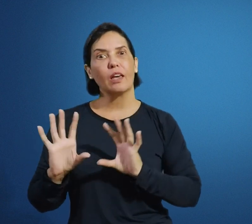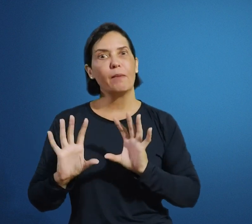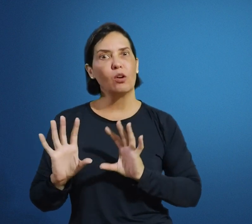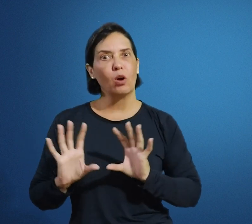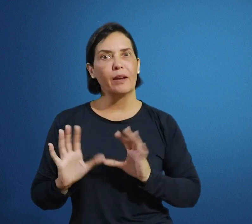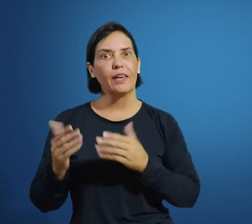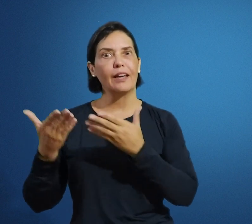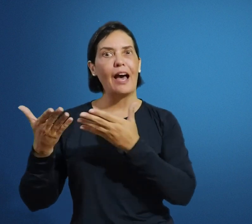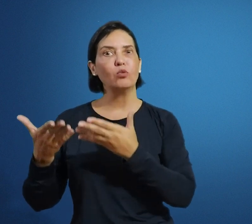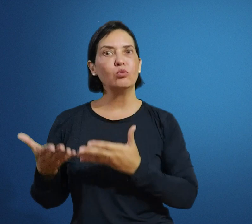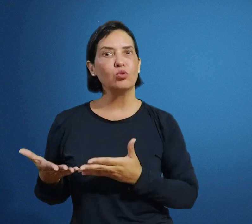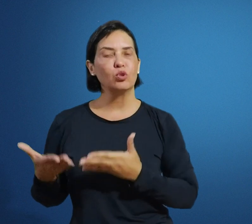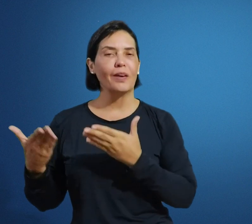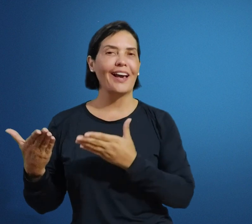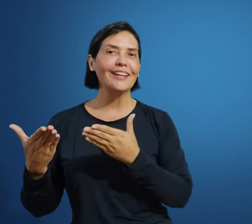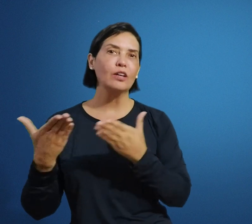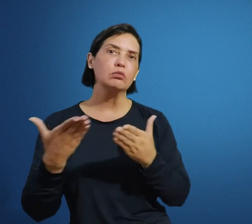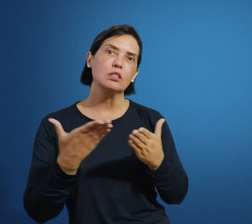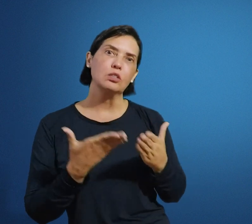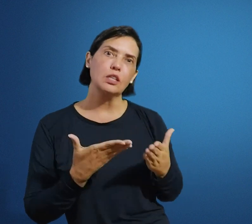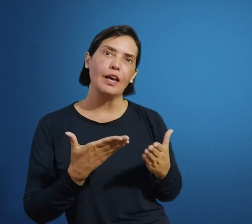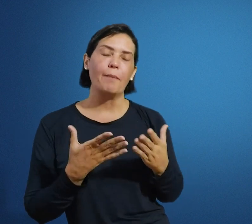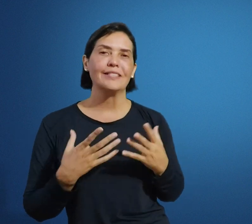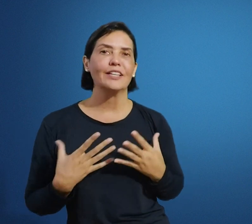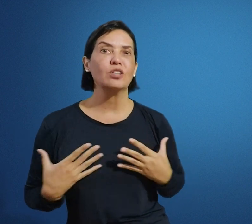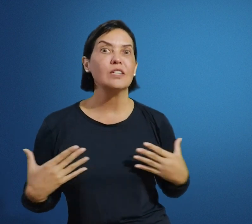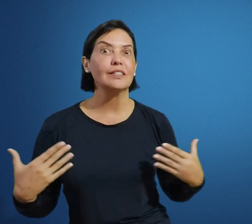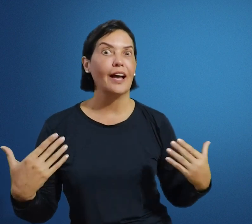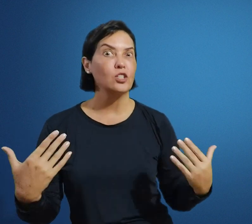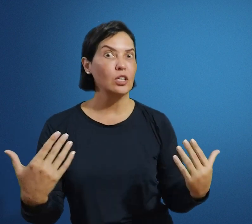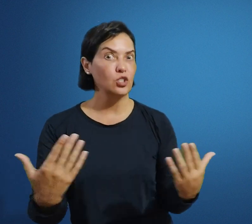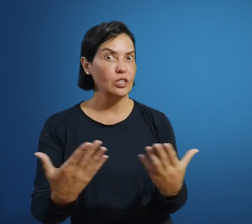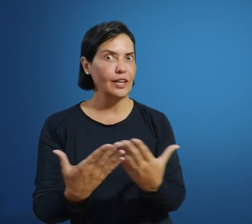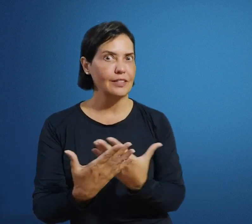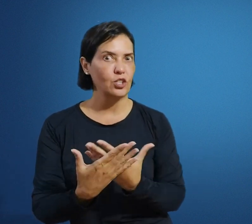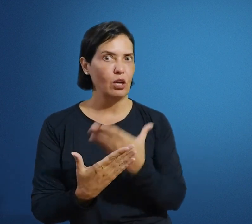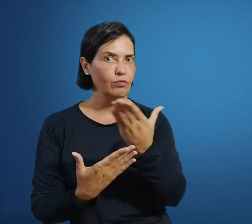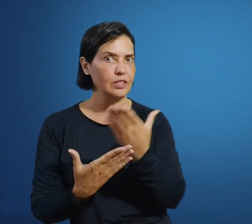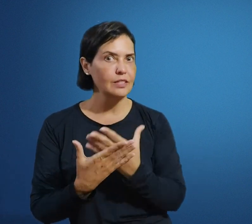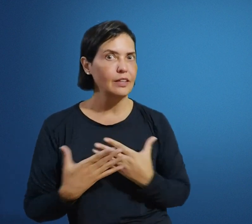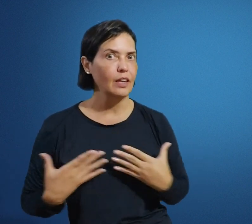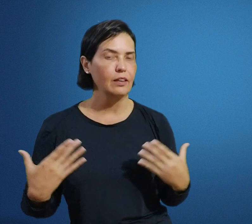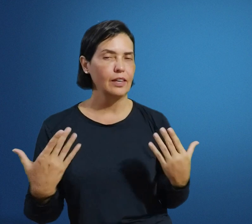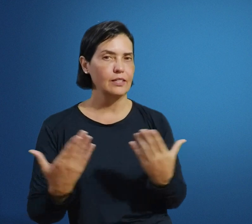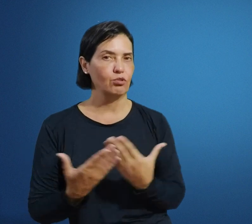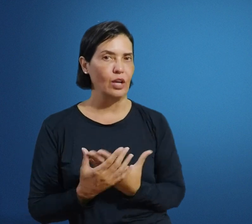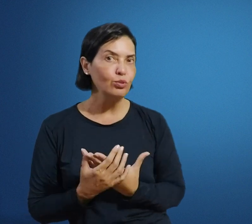ser melhor para aquele aluno surdo, porque cada aluno em si, apesar da diversidade que a gente tem na sala de aula, que vocês têm em questão de